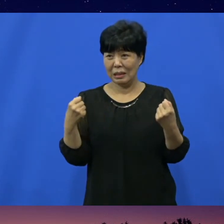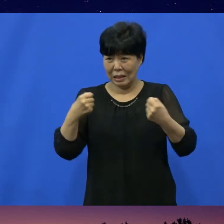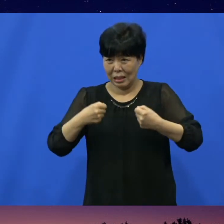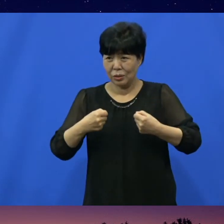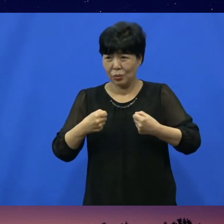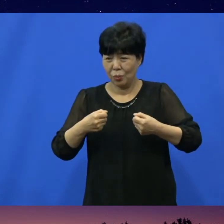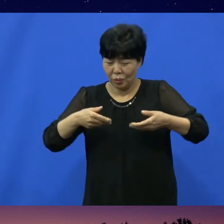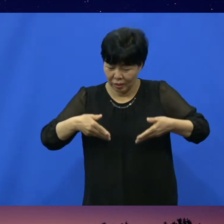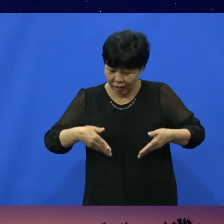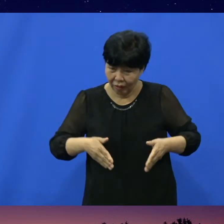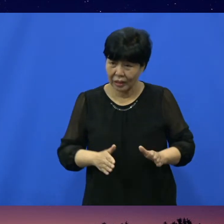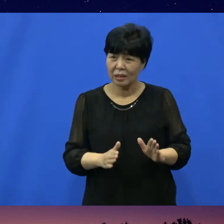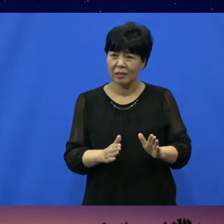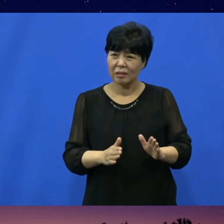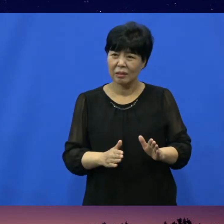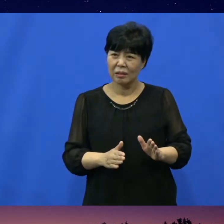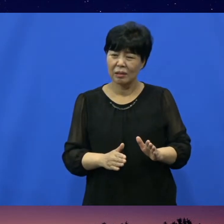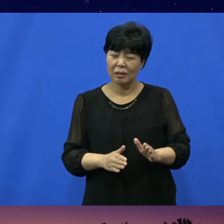사회의 배척과